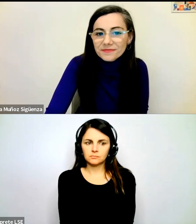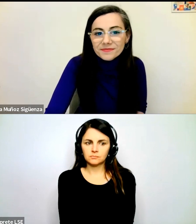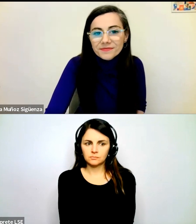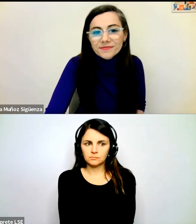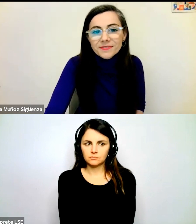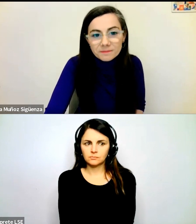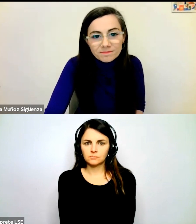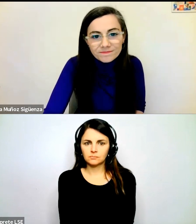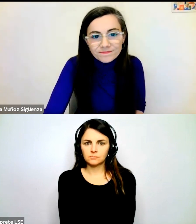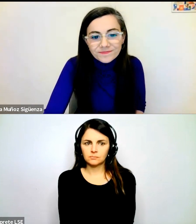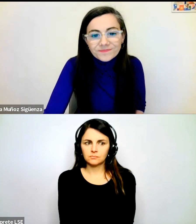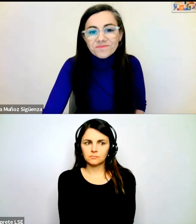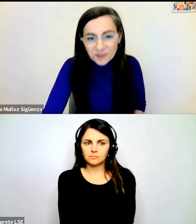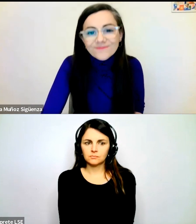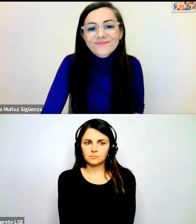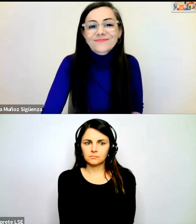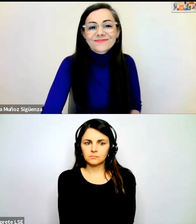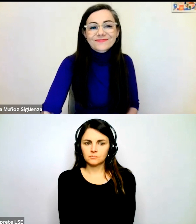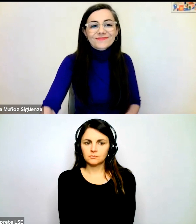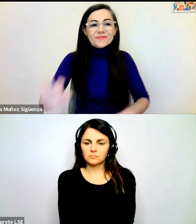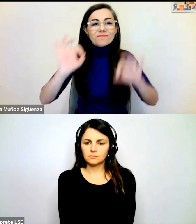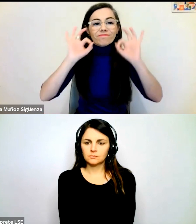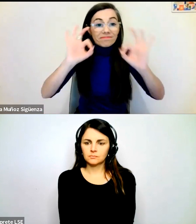cosas nuevas con las cuales eran necesarias.